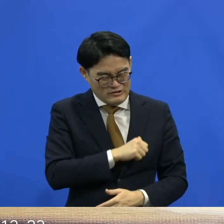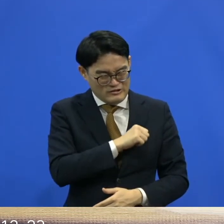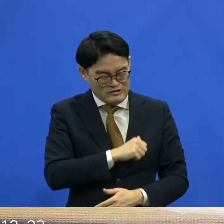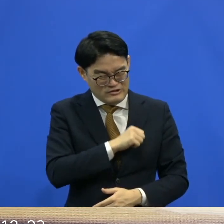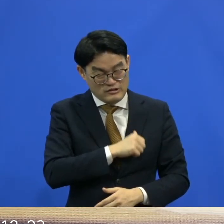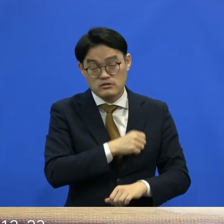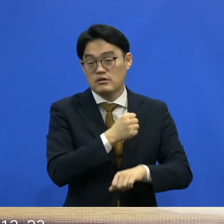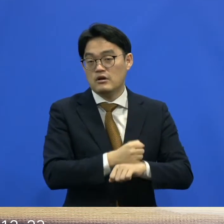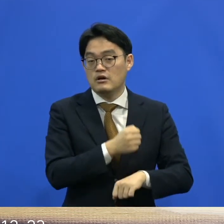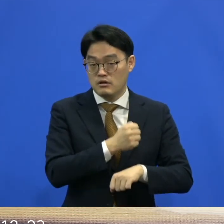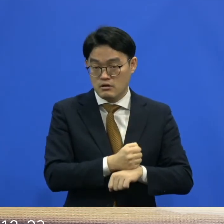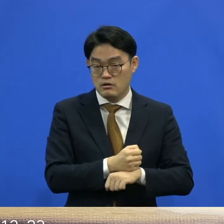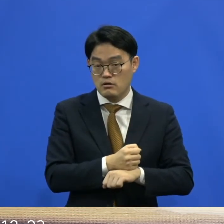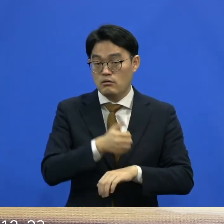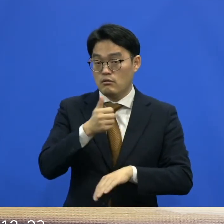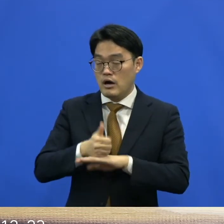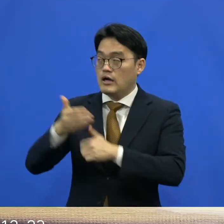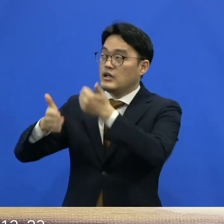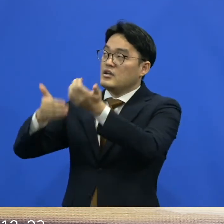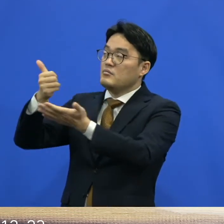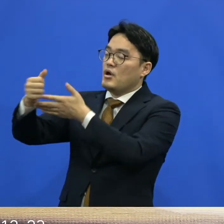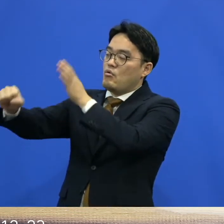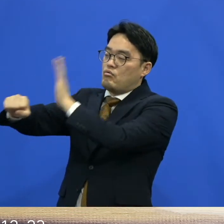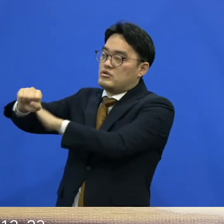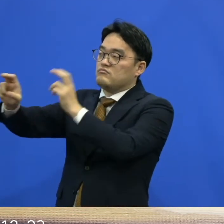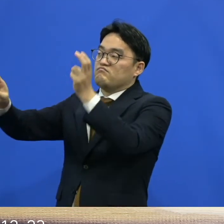십자가를 참으사, 다른 길이 없어요.